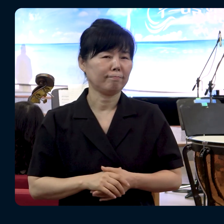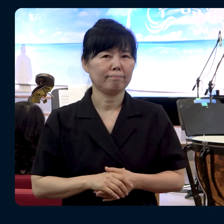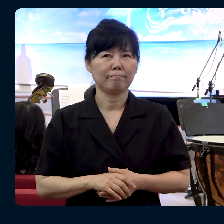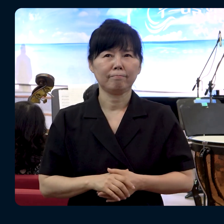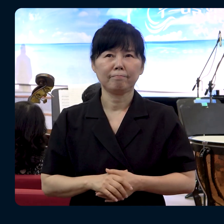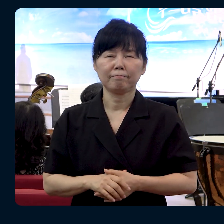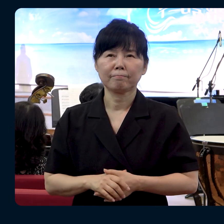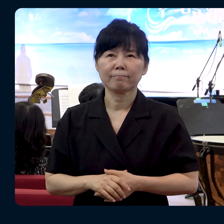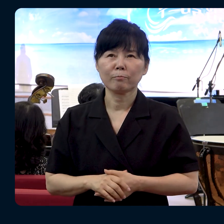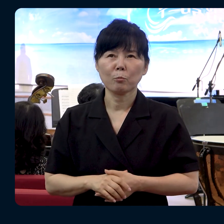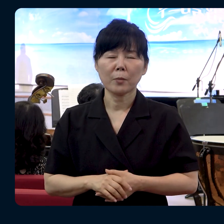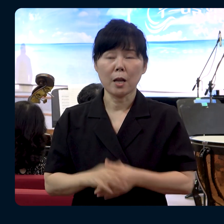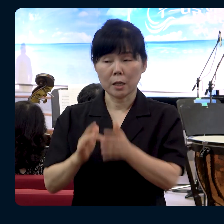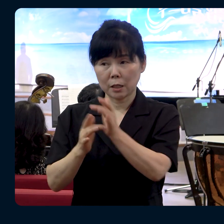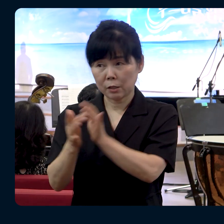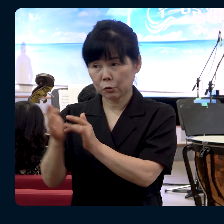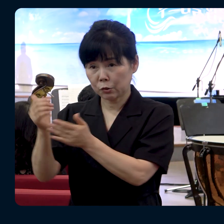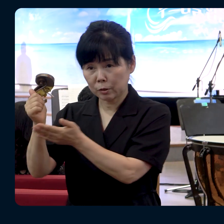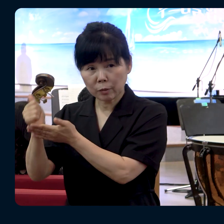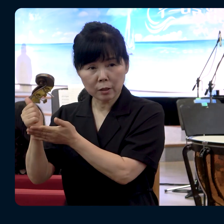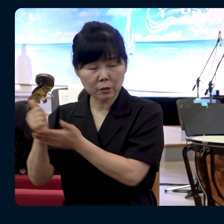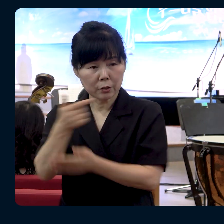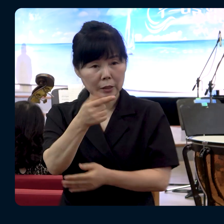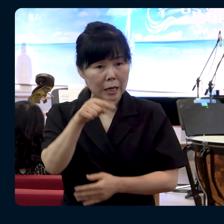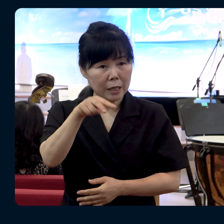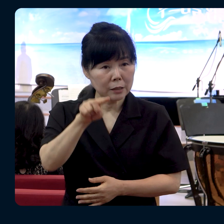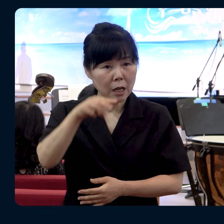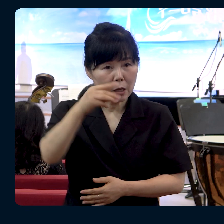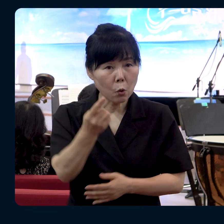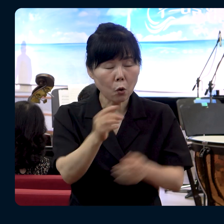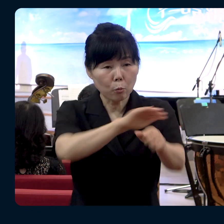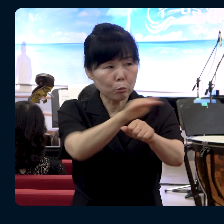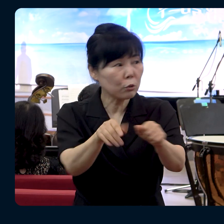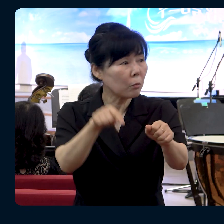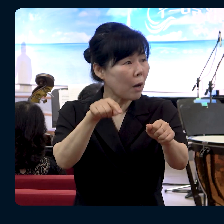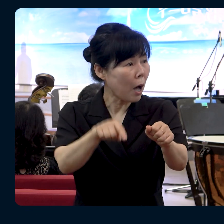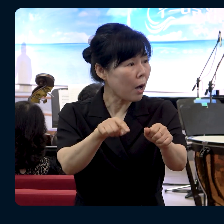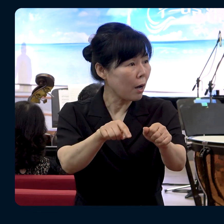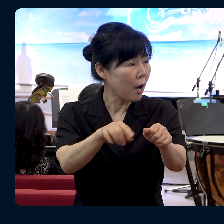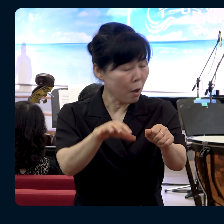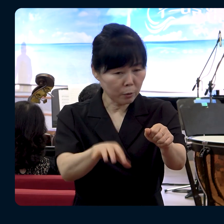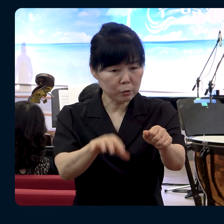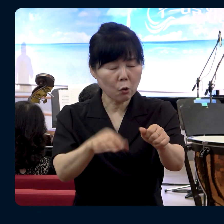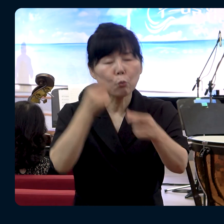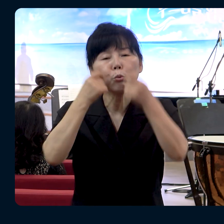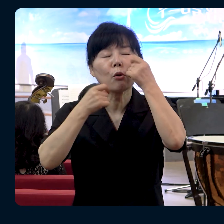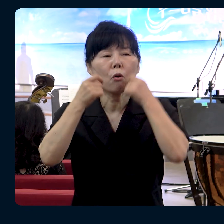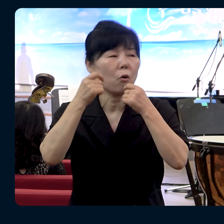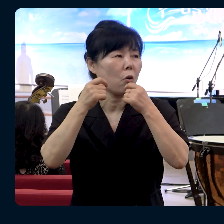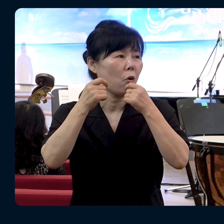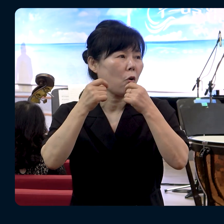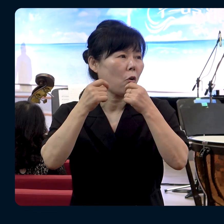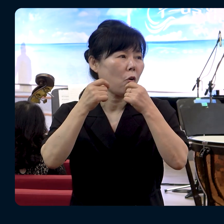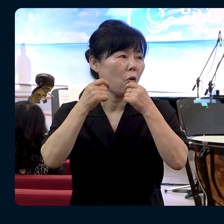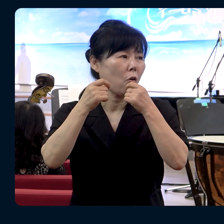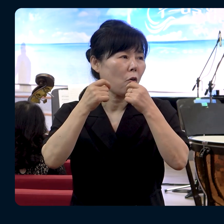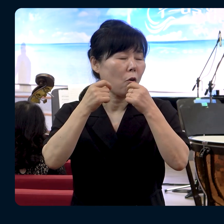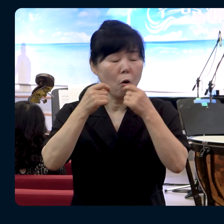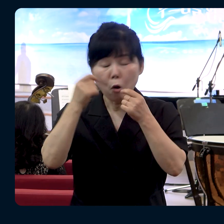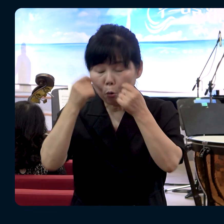아멘. 예수님이 나사로 무덤 앞에서 눈물을 흘리시고 얼마 뒤에 나사로를 살려주세요. 눈물을